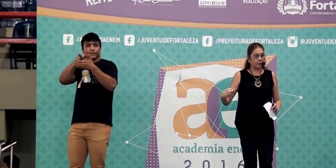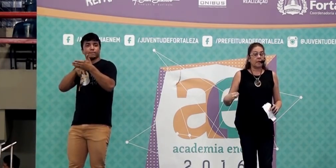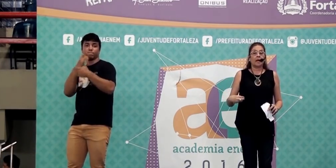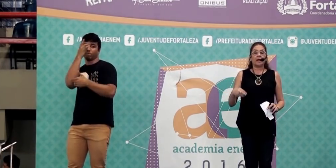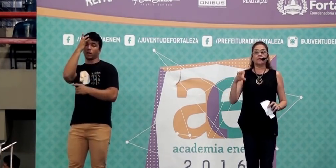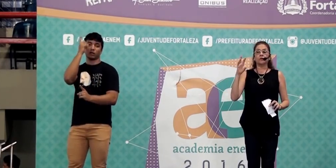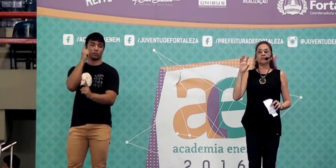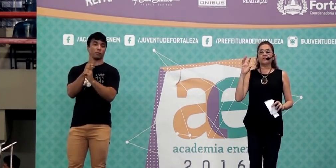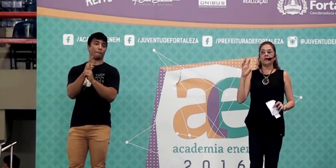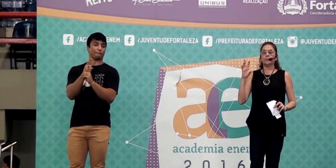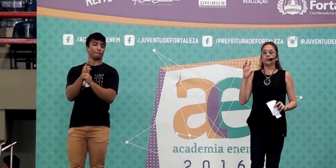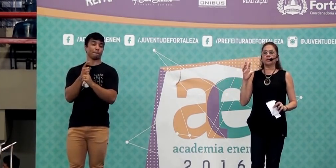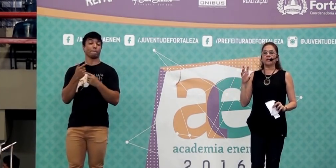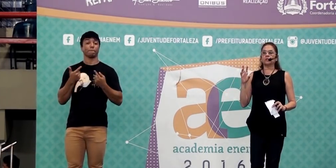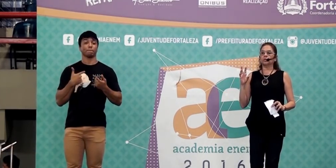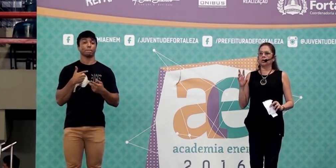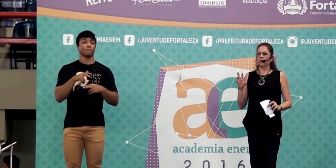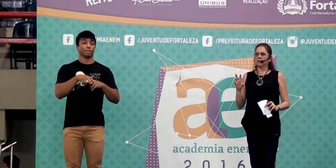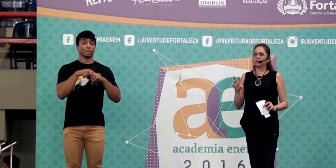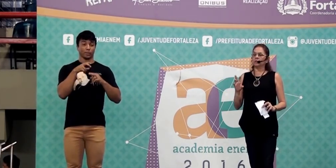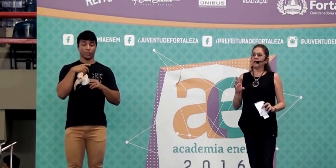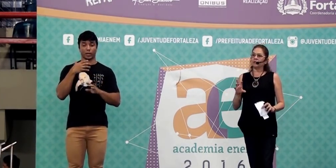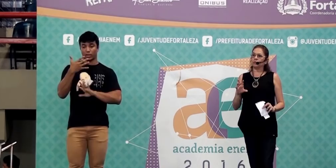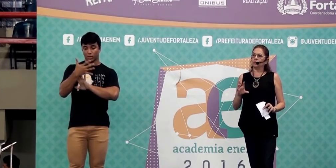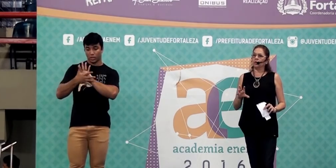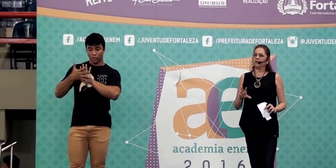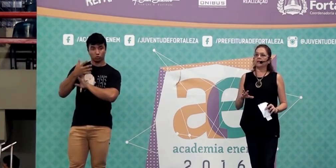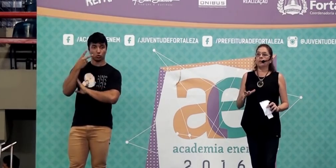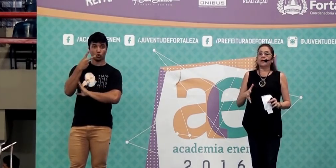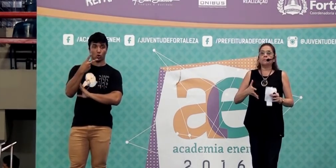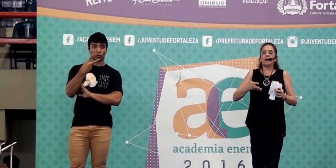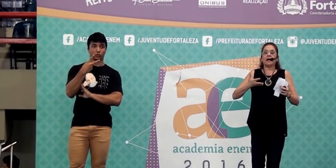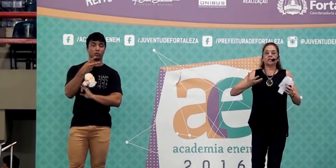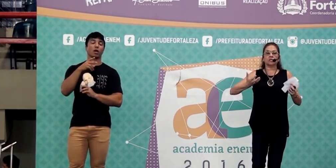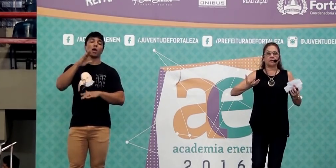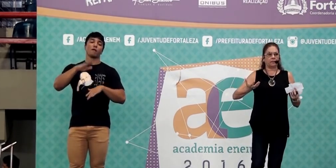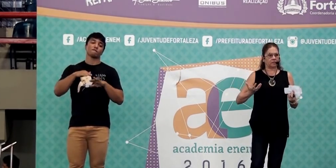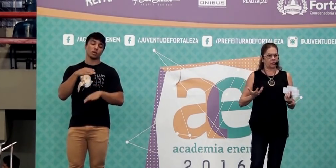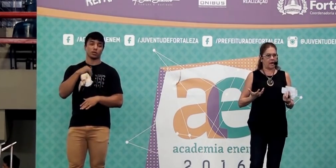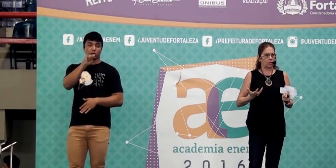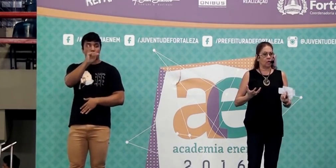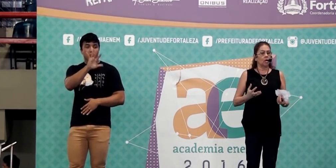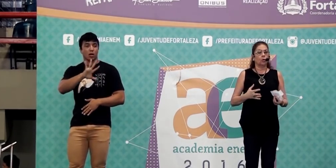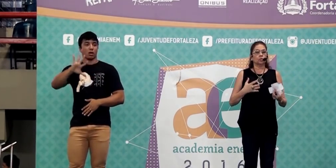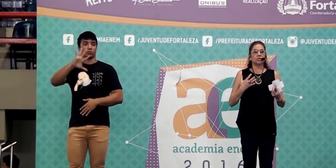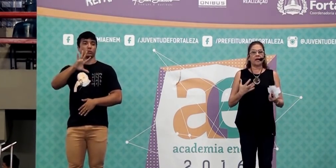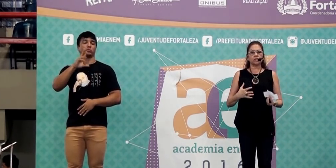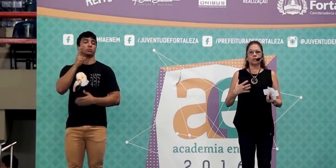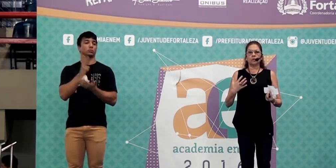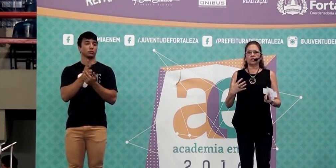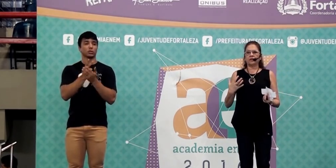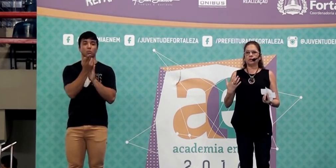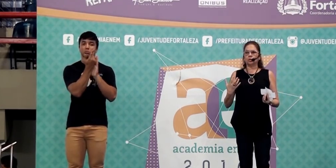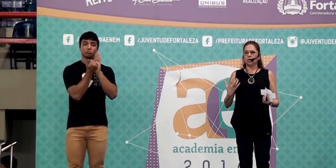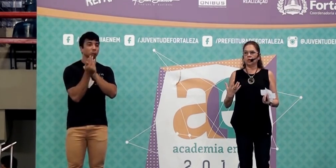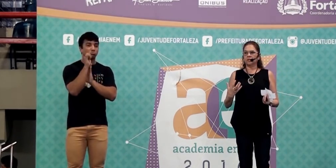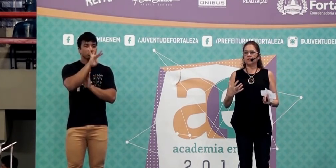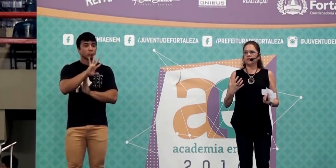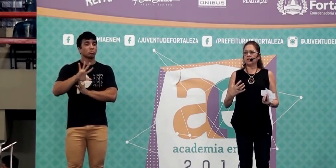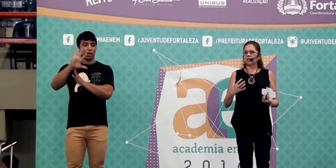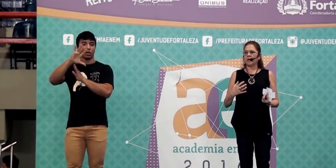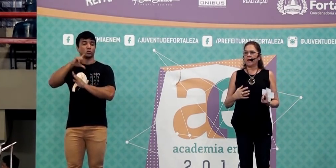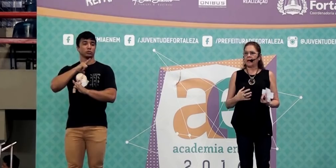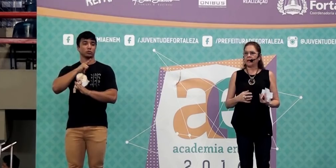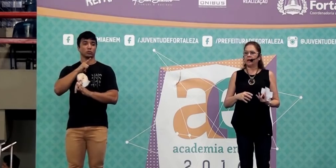texto. Aí você vai para o texto 2. O texto 2 é uma imagem, pessoal. O texto motivador